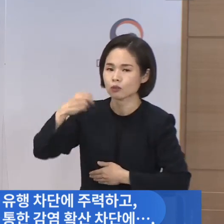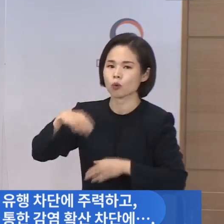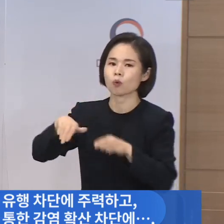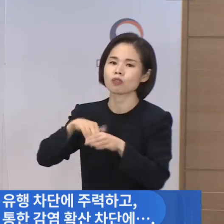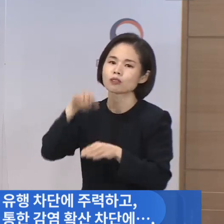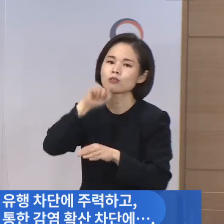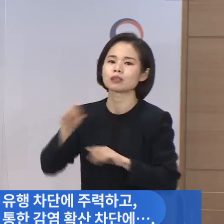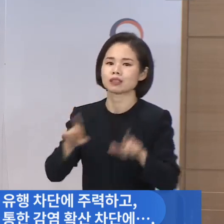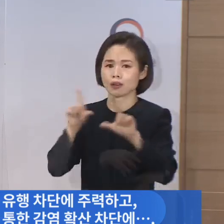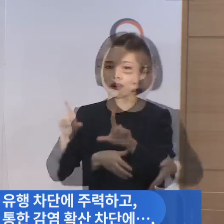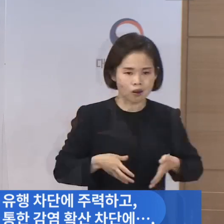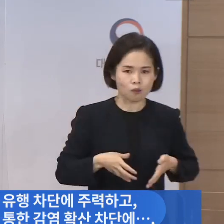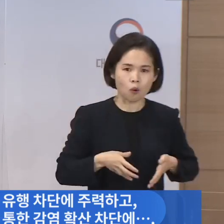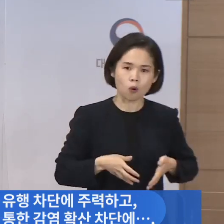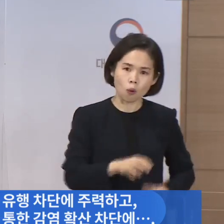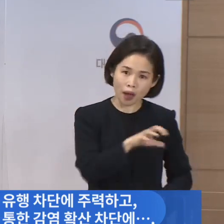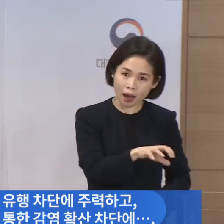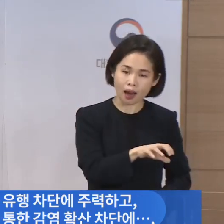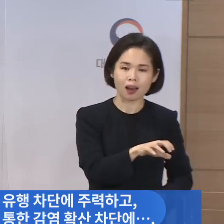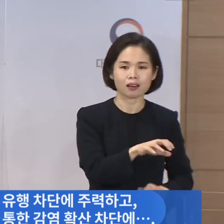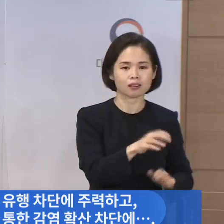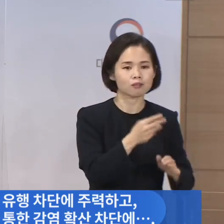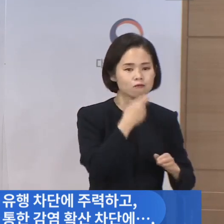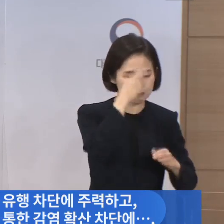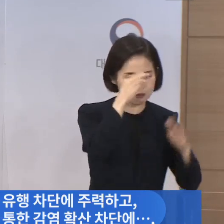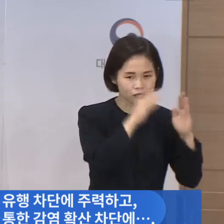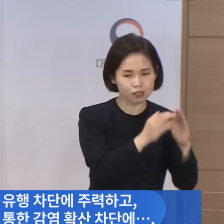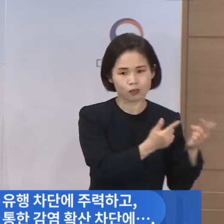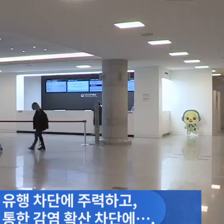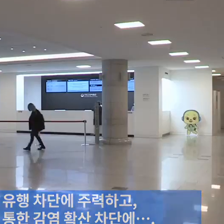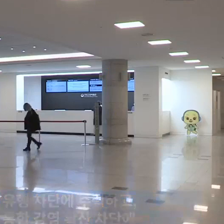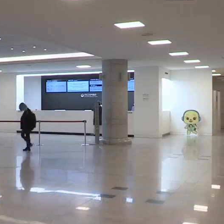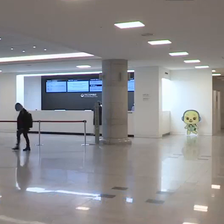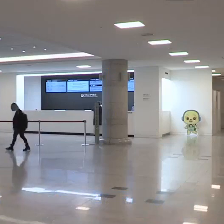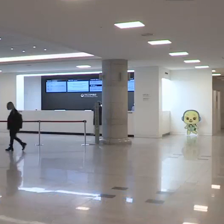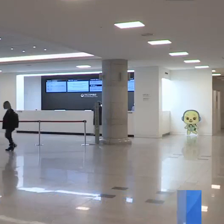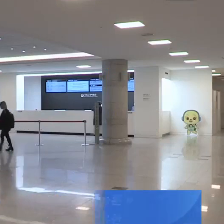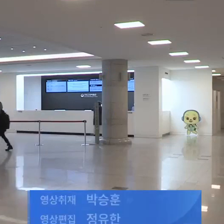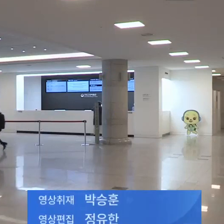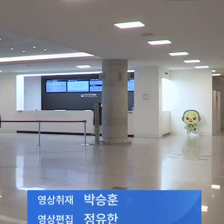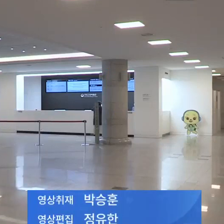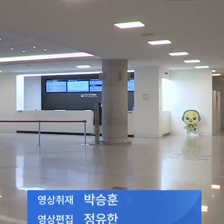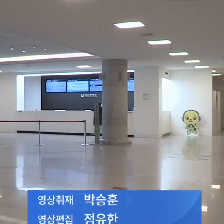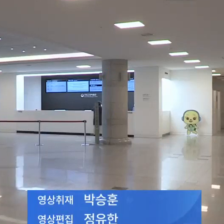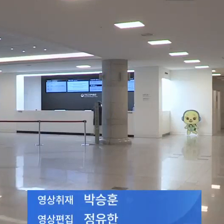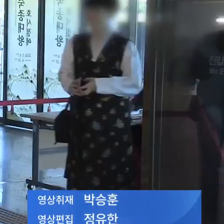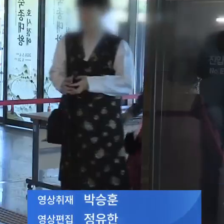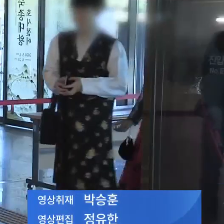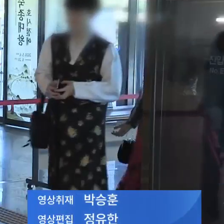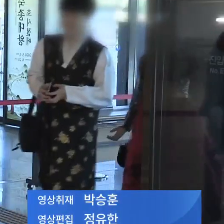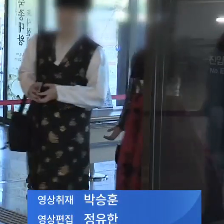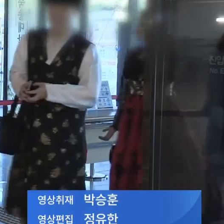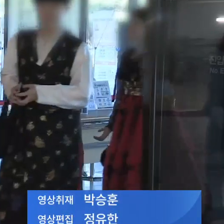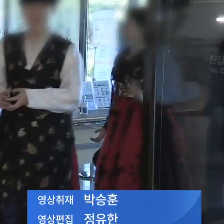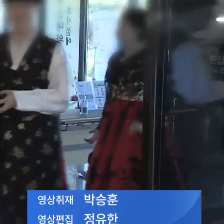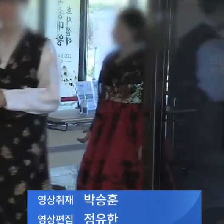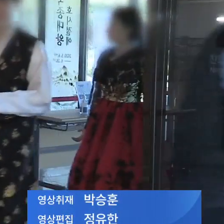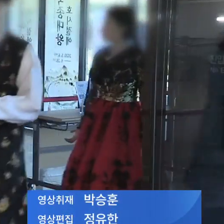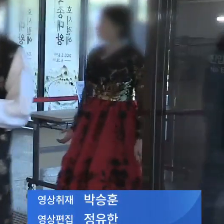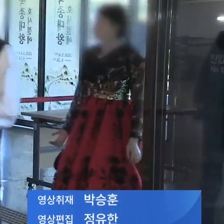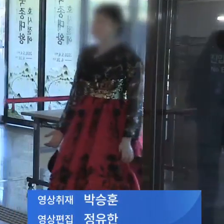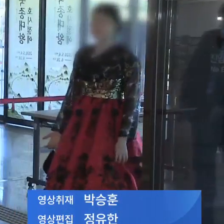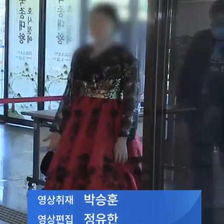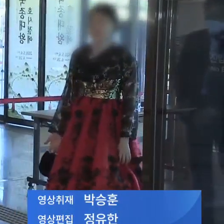비수도권의 경우에는 귀성이나 관광지 등을 통한 감염 확산 차단에 다만 방역 관리가 상대적으로 잘 이루어지는